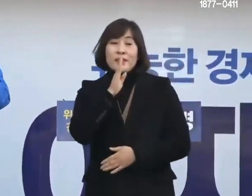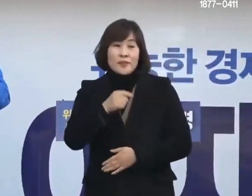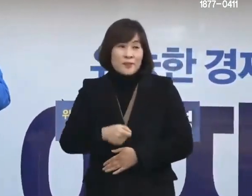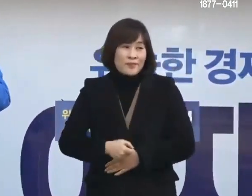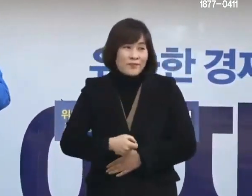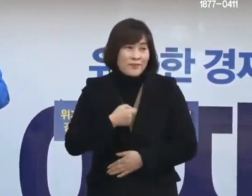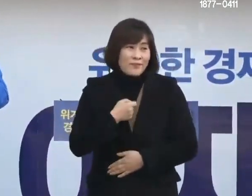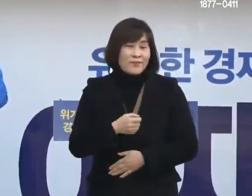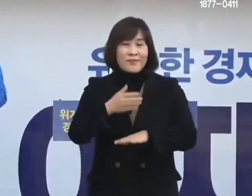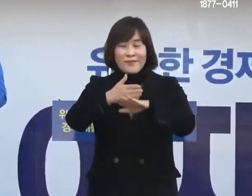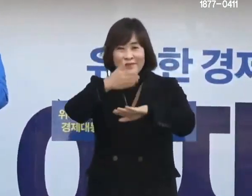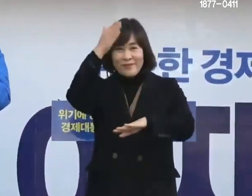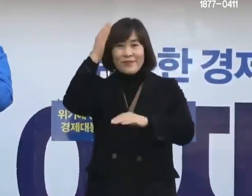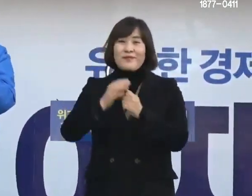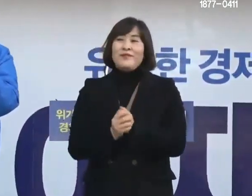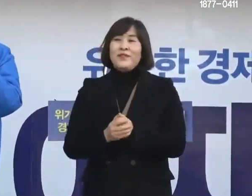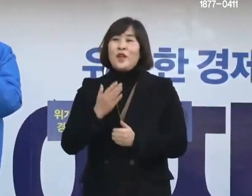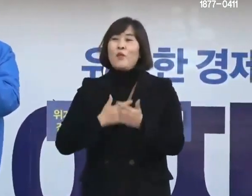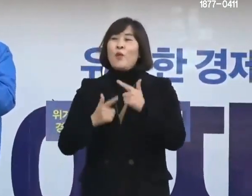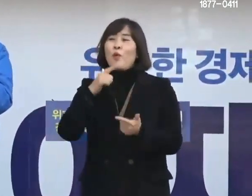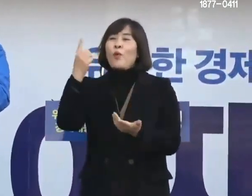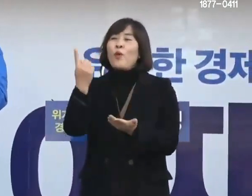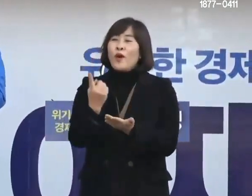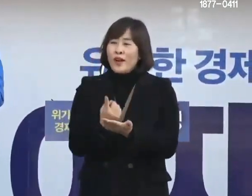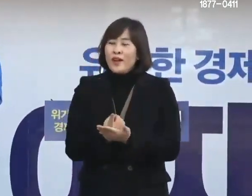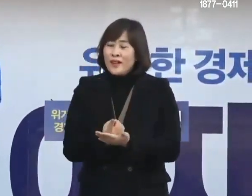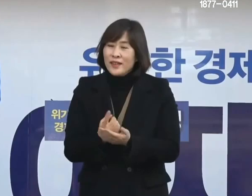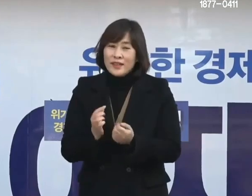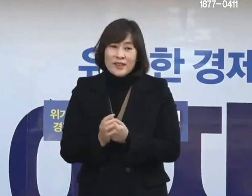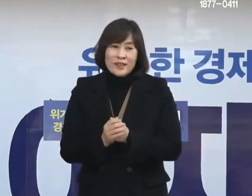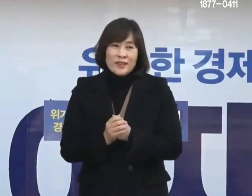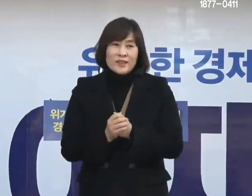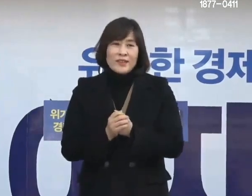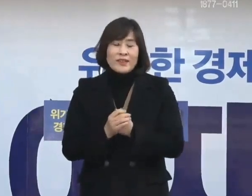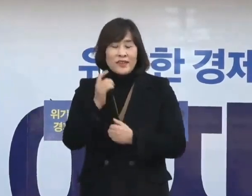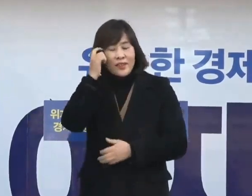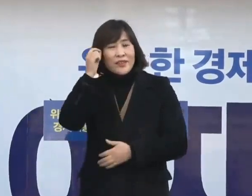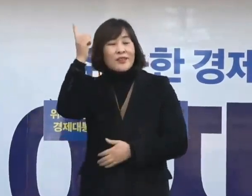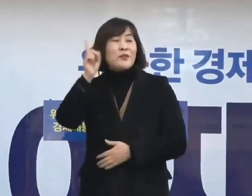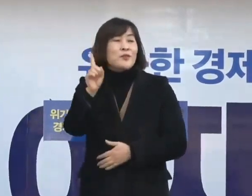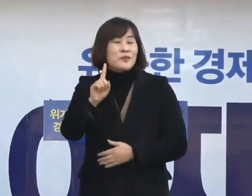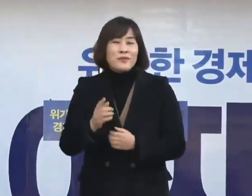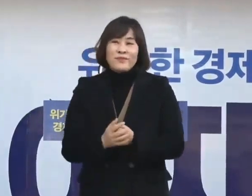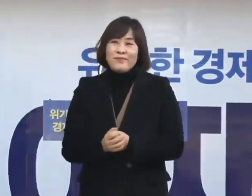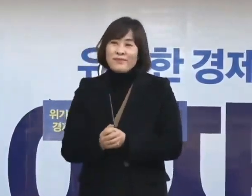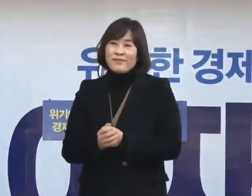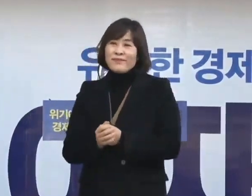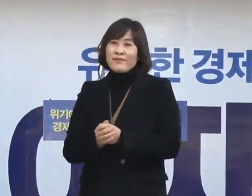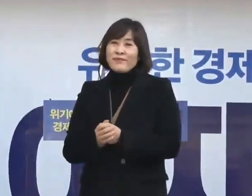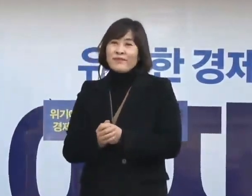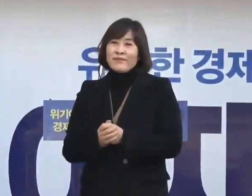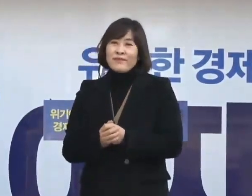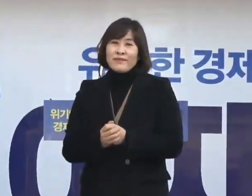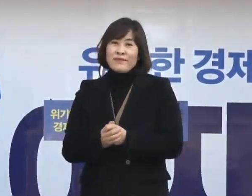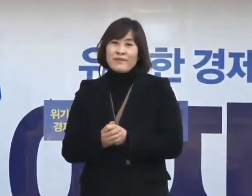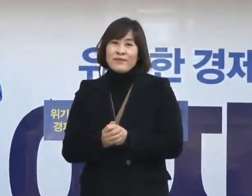진심으로 감사합니다. 제가 목포를 오니까 그 생각이 났습니다.